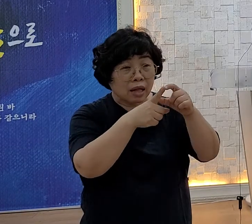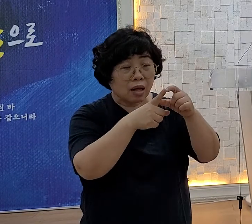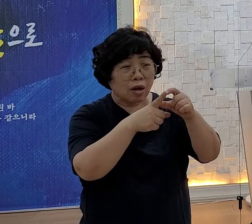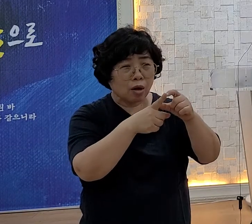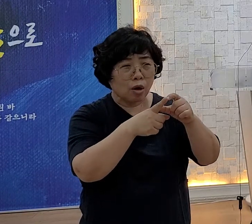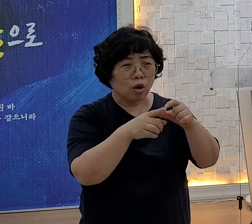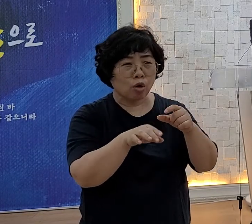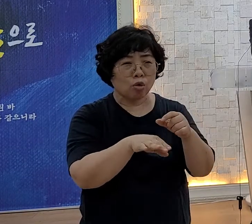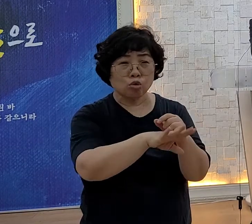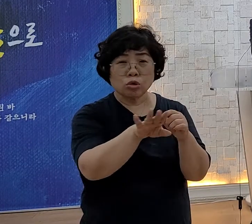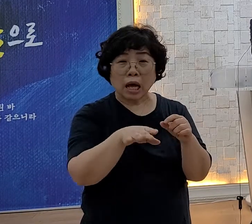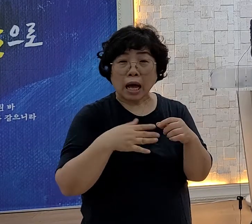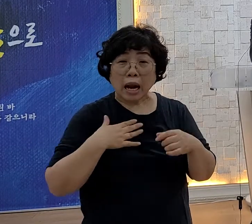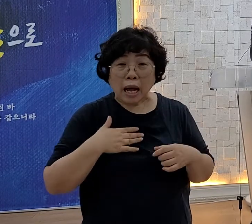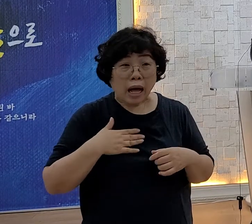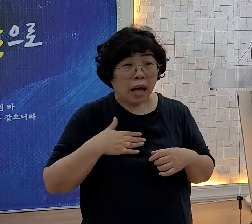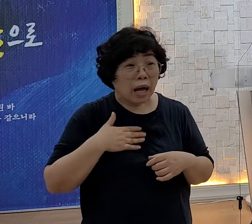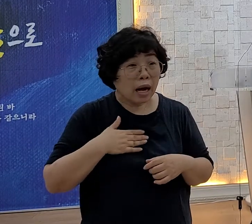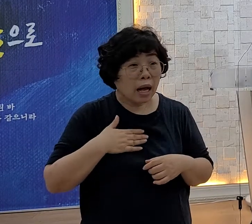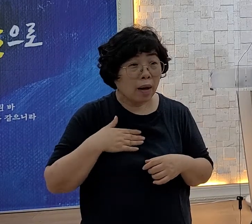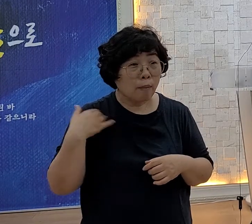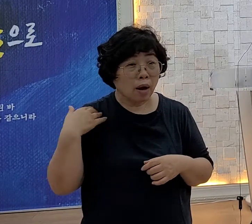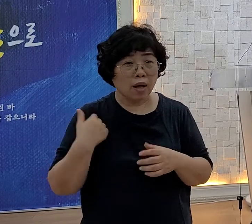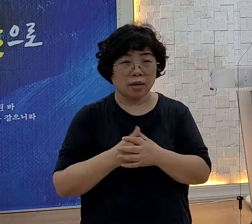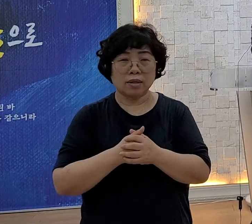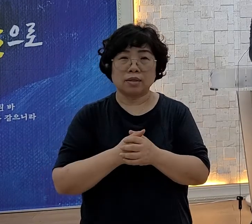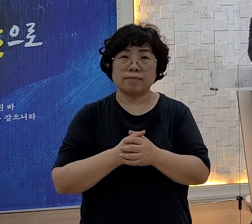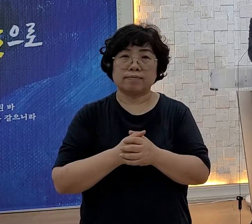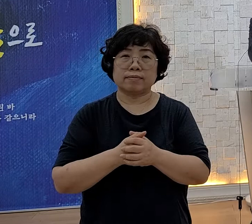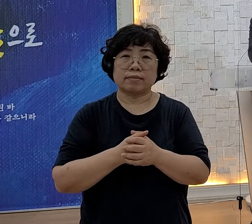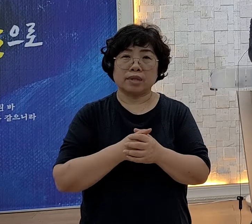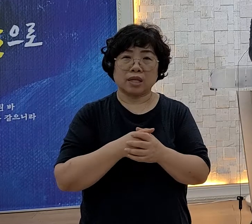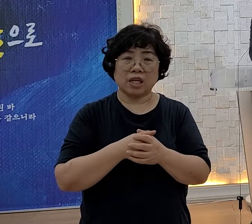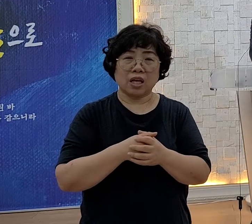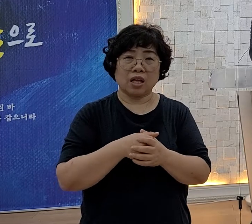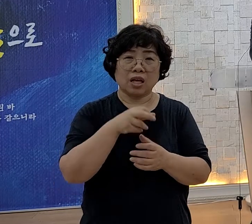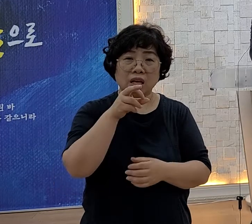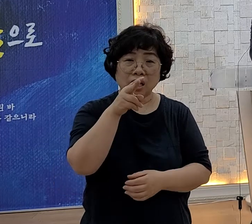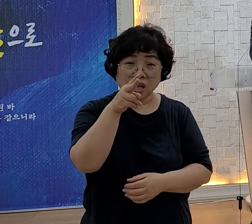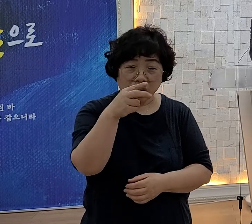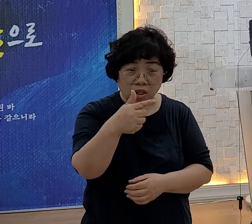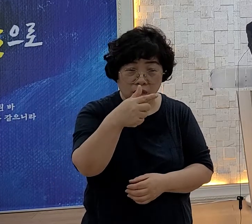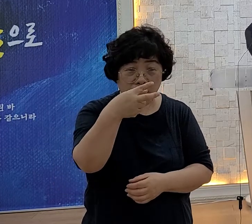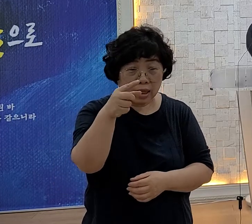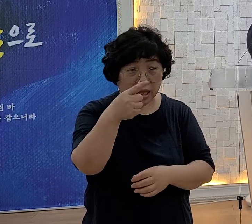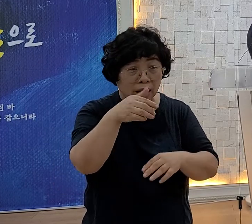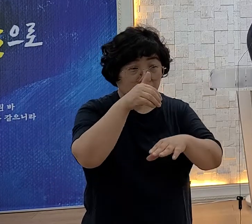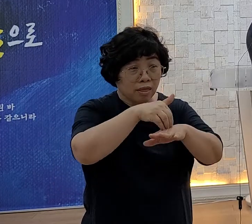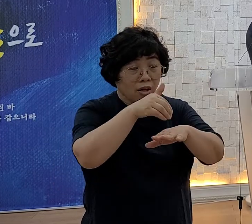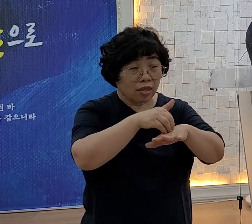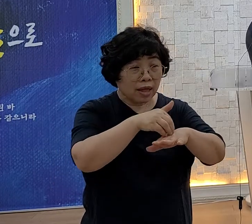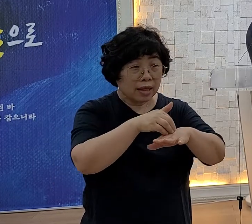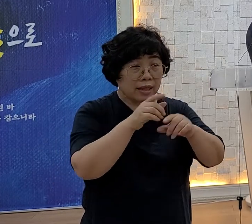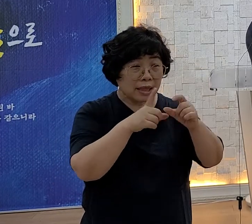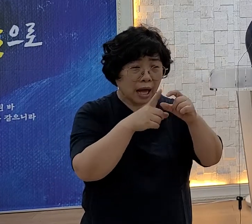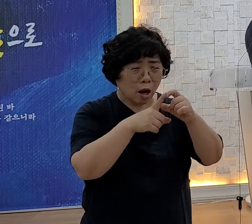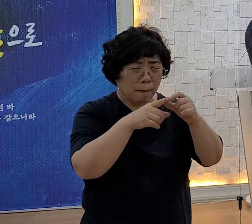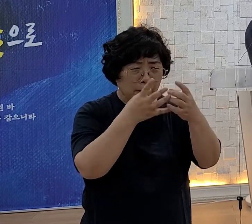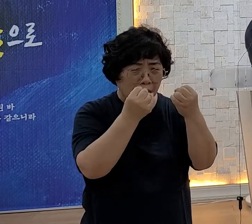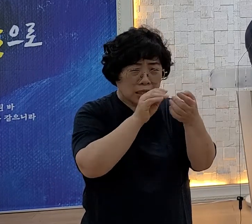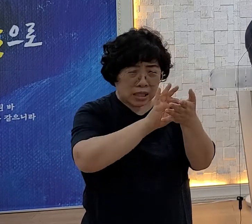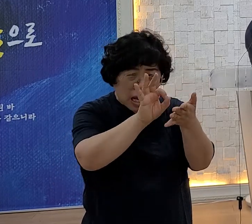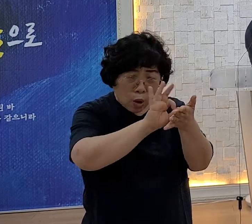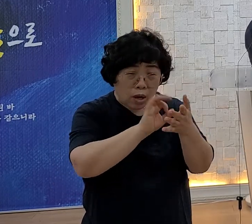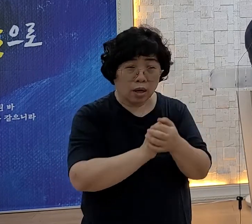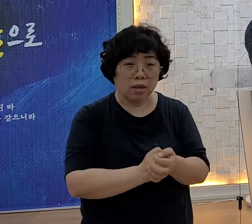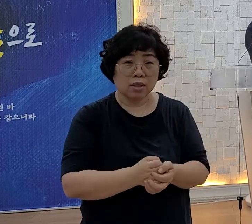씁니다. 연단 받아야 된다 그러고 연단한다 그러고 막 이 연단이라는 단어를 쓰는데 성경에도 환난이